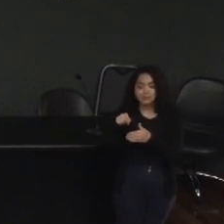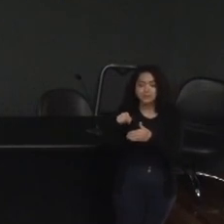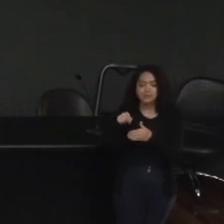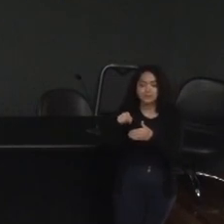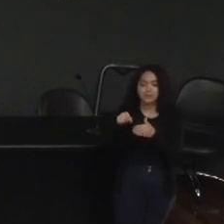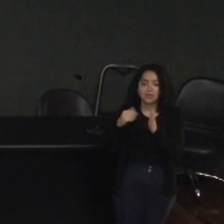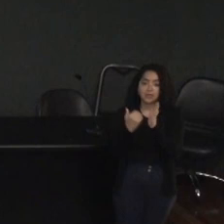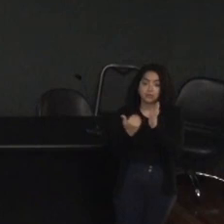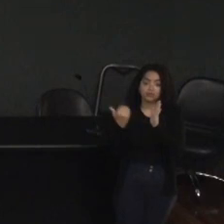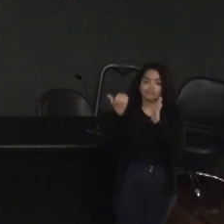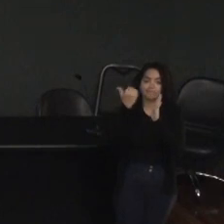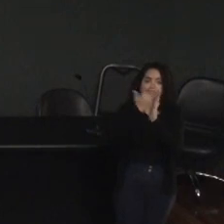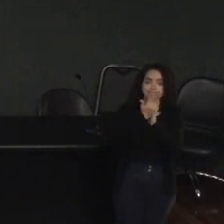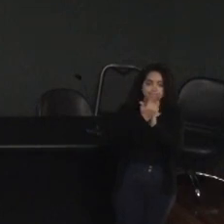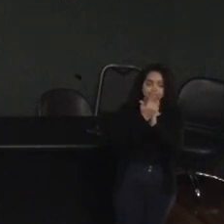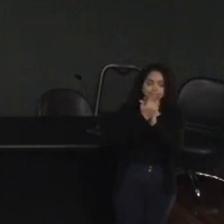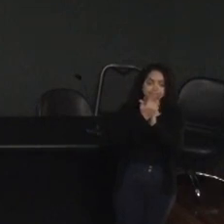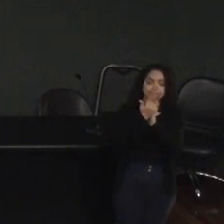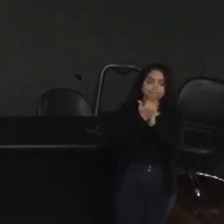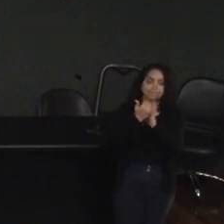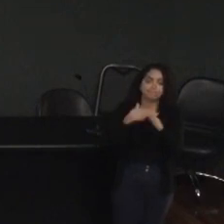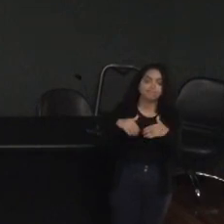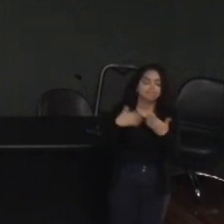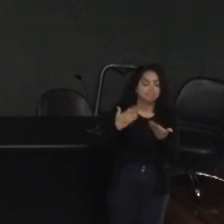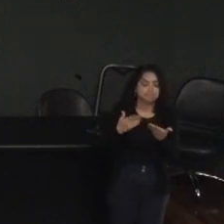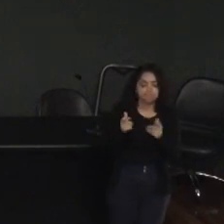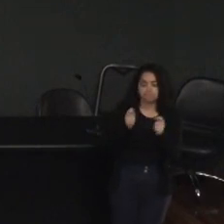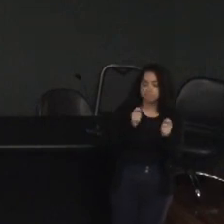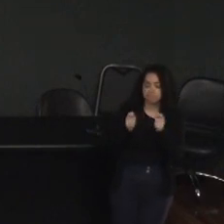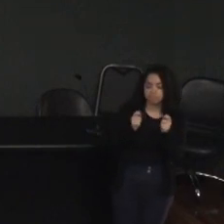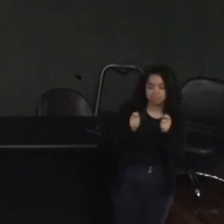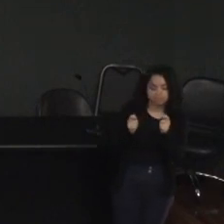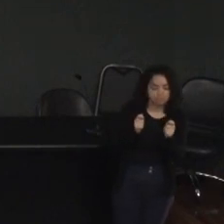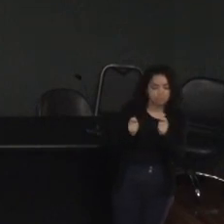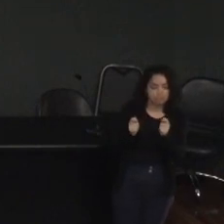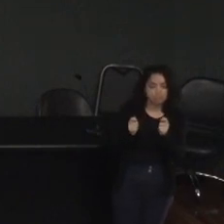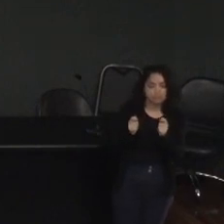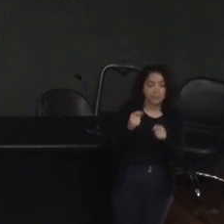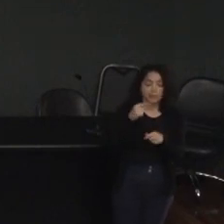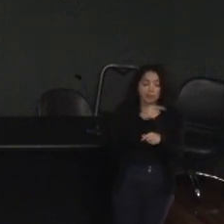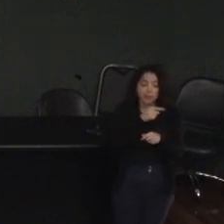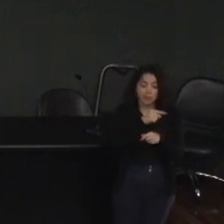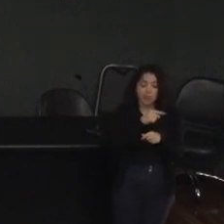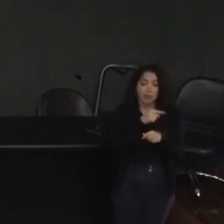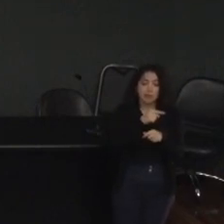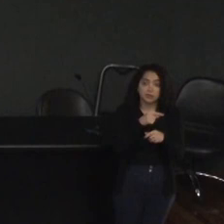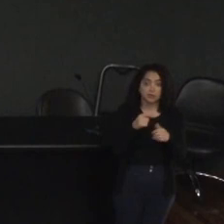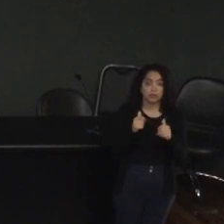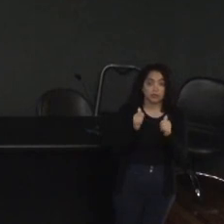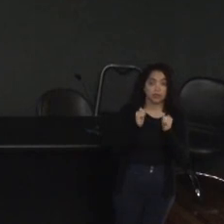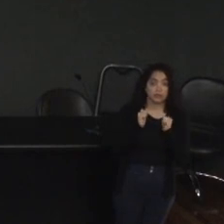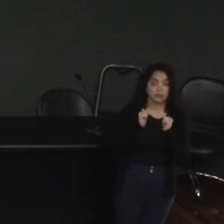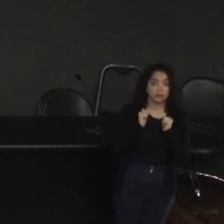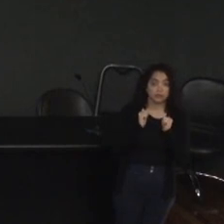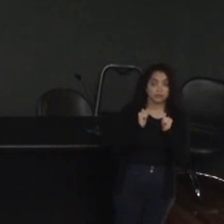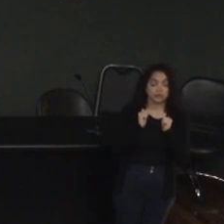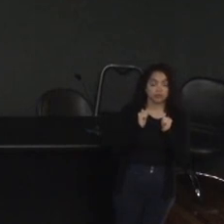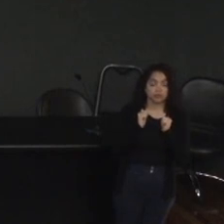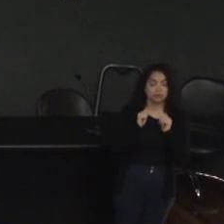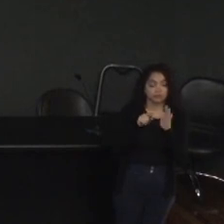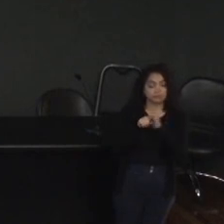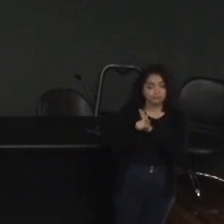aqui no nível de risco alto e eu ainda não controllei e o tribunal Ele conta está dizendo que eu omitir você se omitiu